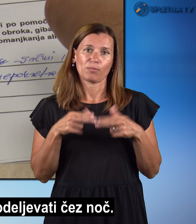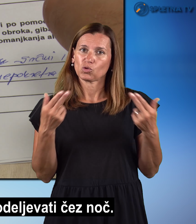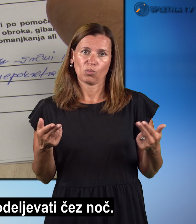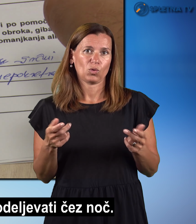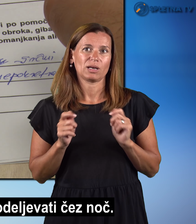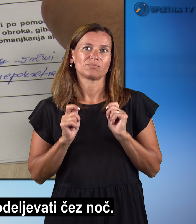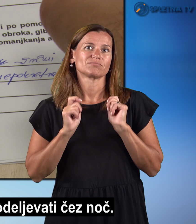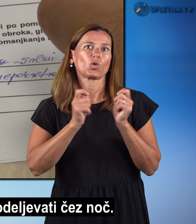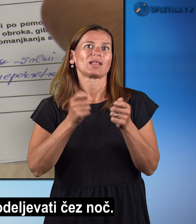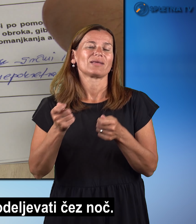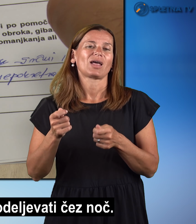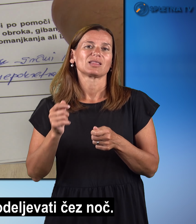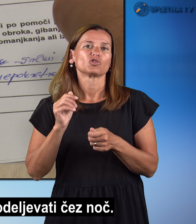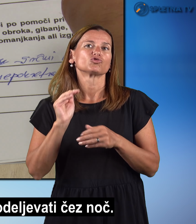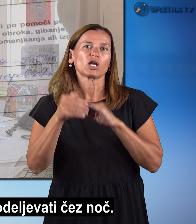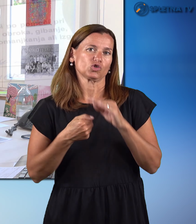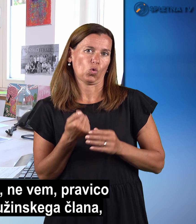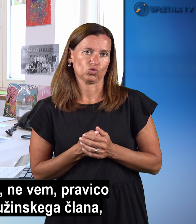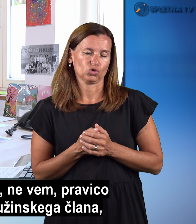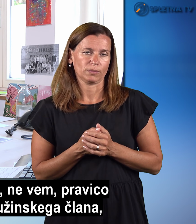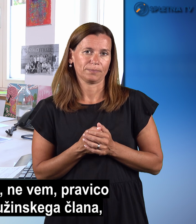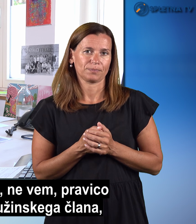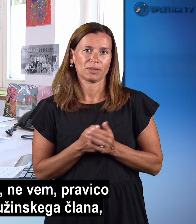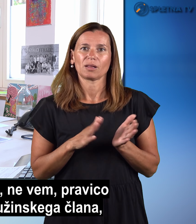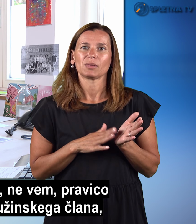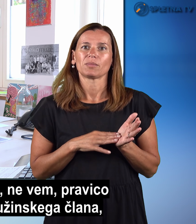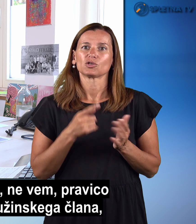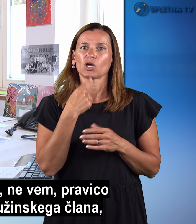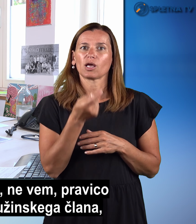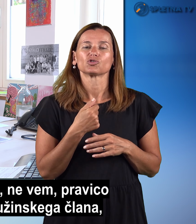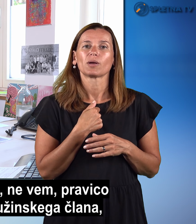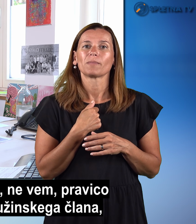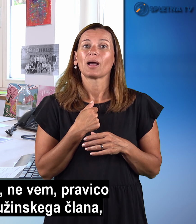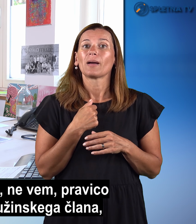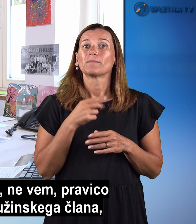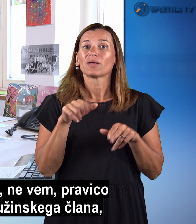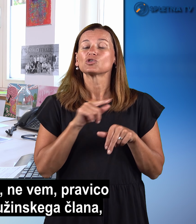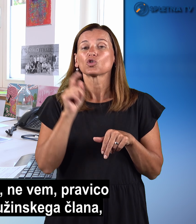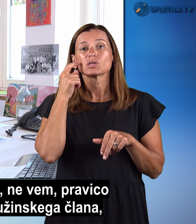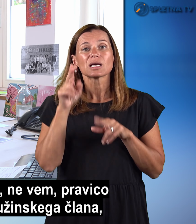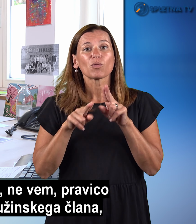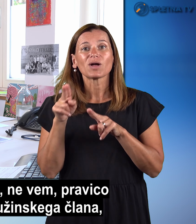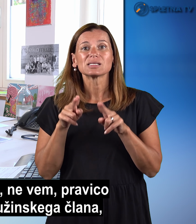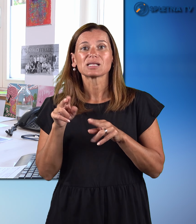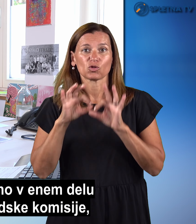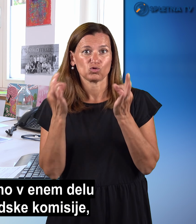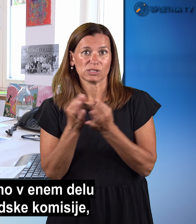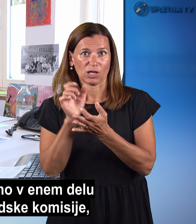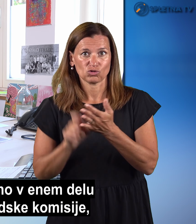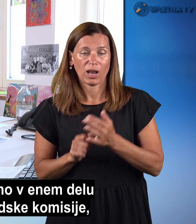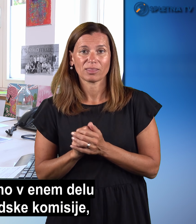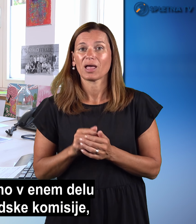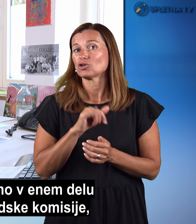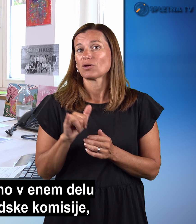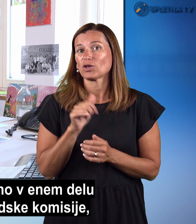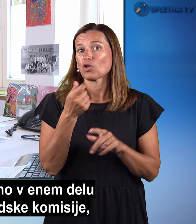bodo mogle dodeljevati čez noč. Recimo, če omenim, pravico do oskrbovalca družinskega člana, tukaj smo še